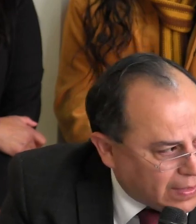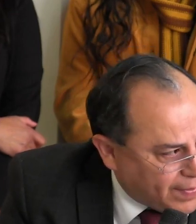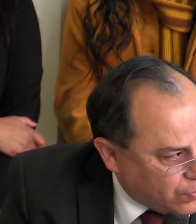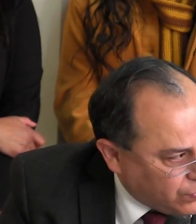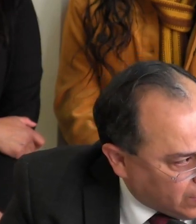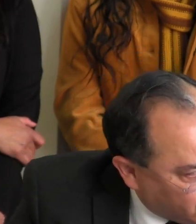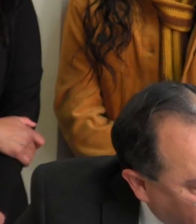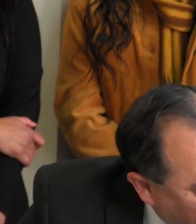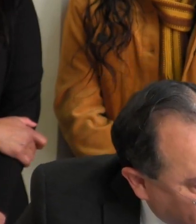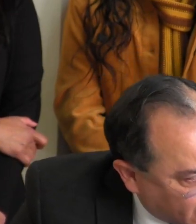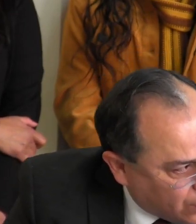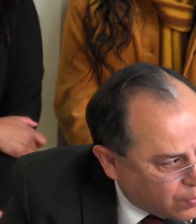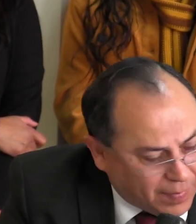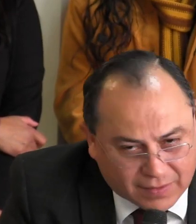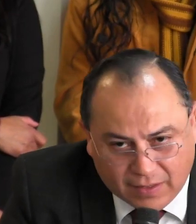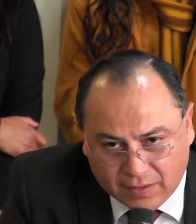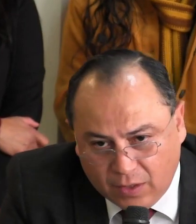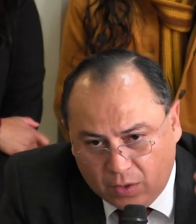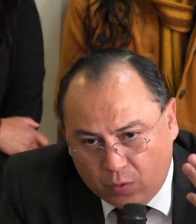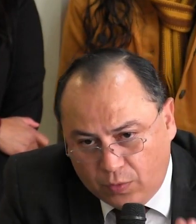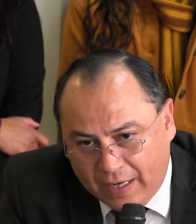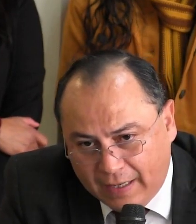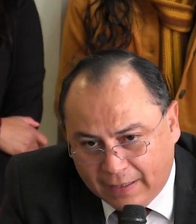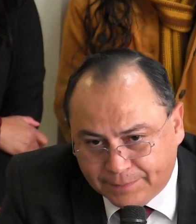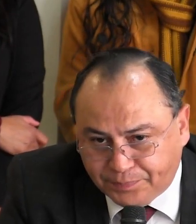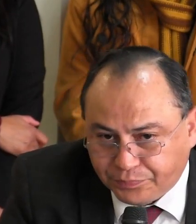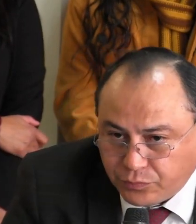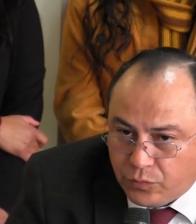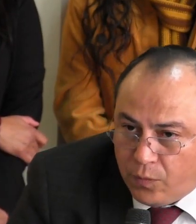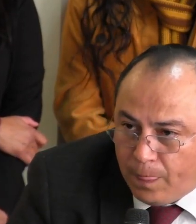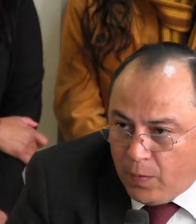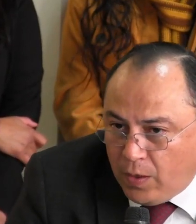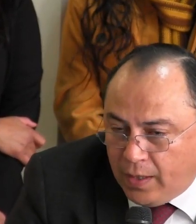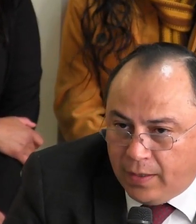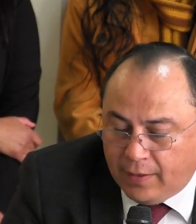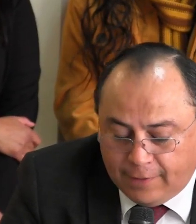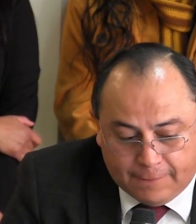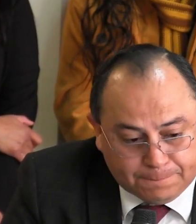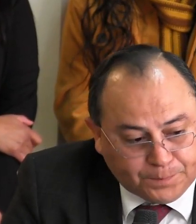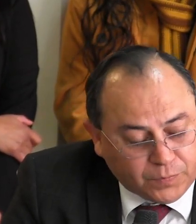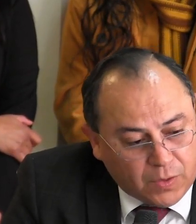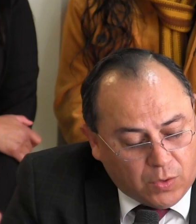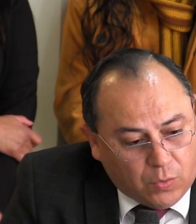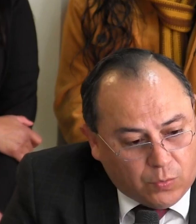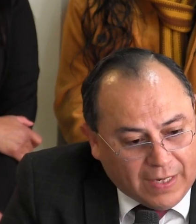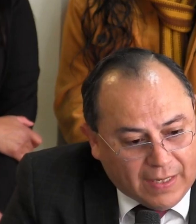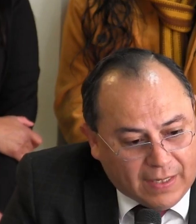hacer ninguna pregunta, yo solamente quiero compartir una